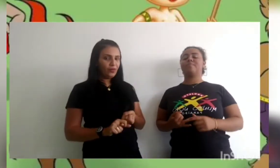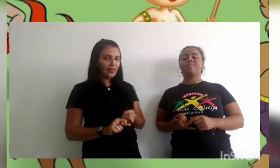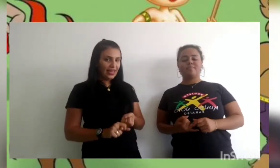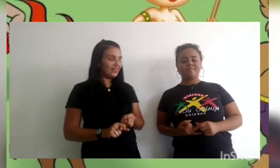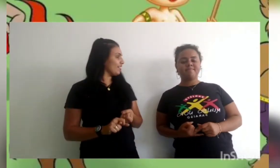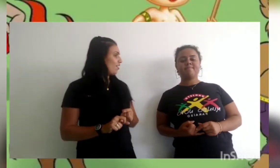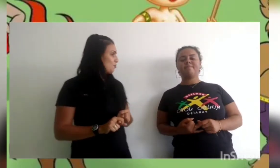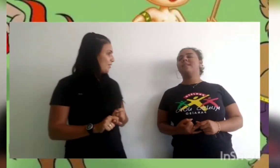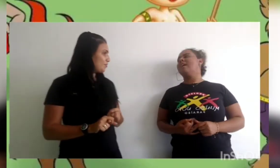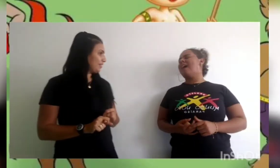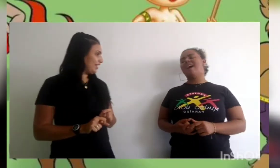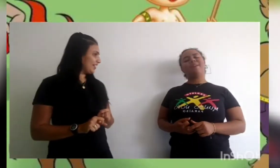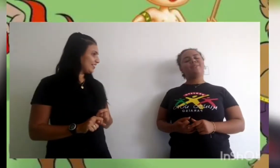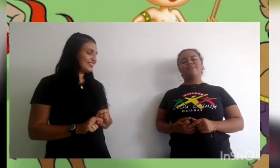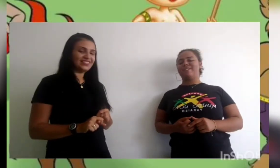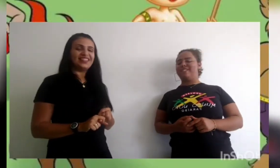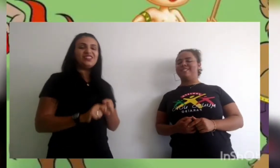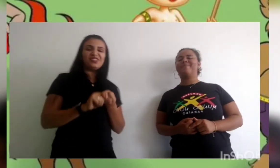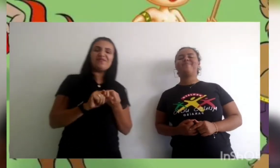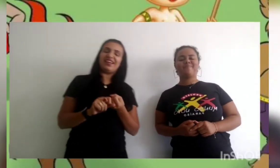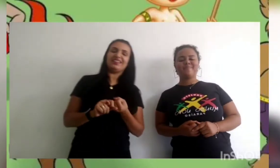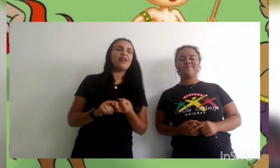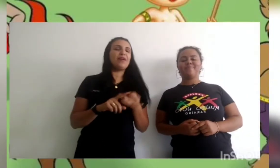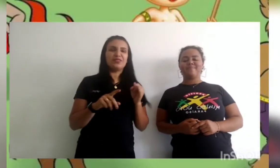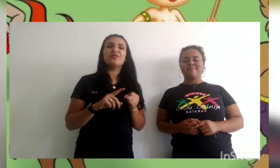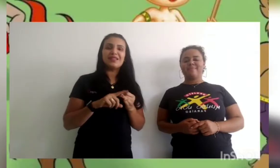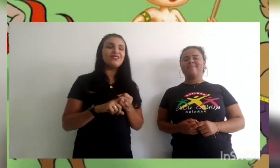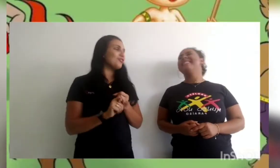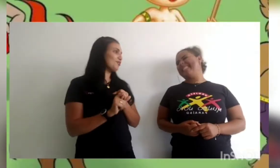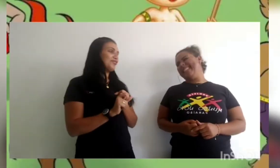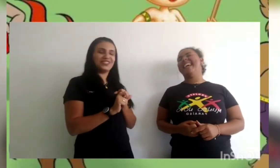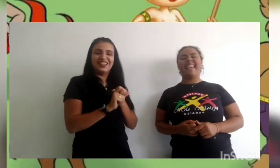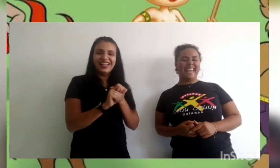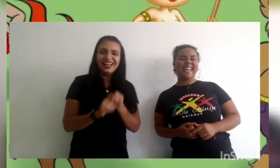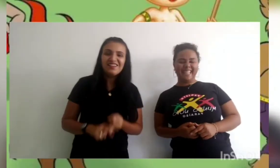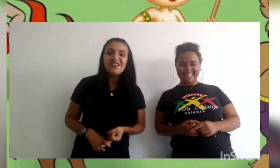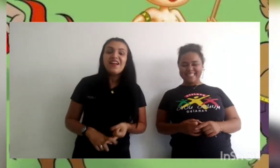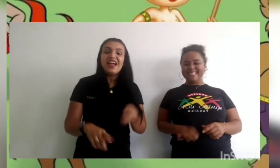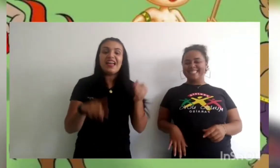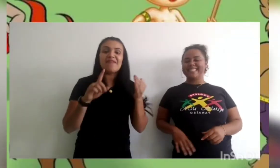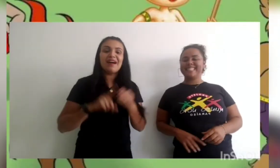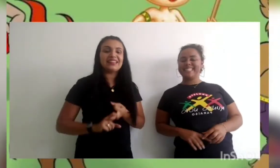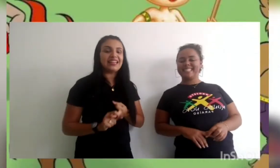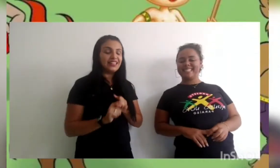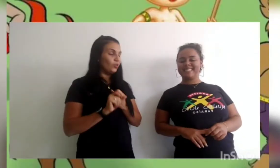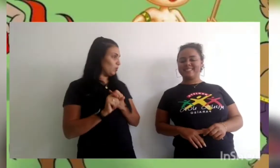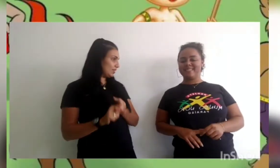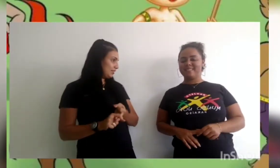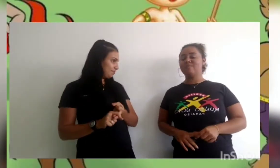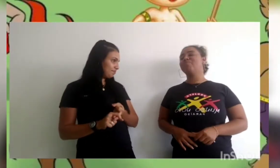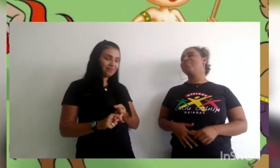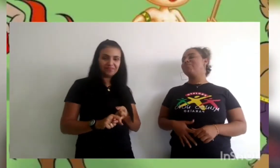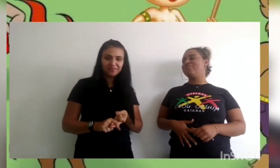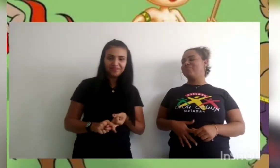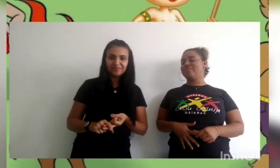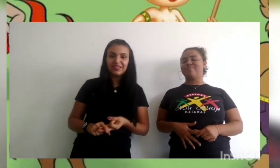de moleque. Você gosta de pé de moleque? Ah, eu adoro, tia. Eu também. É meio duro, mas é gostoso. É. É batata